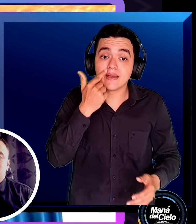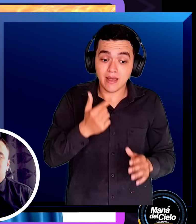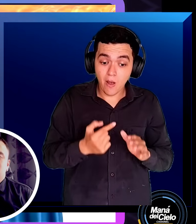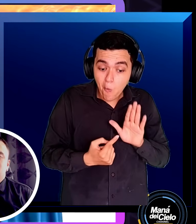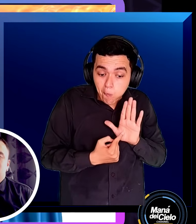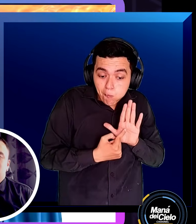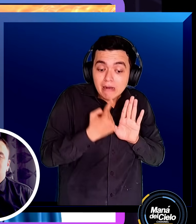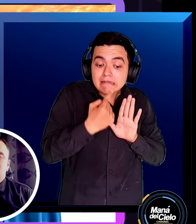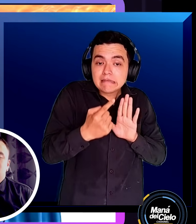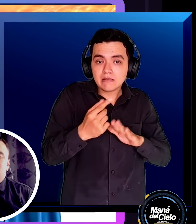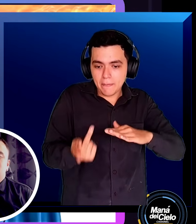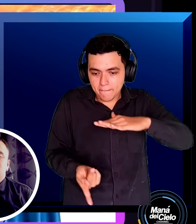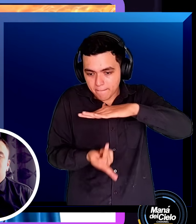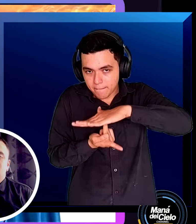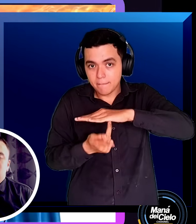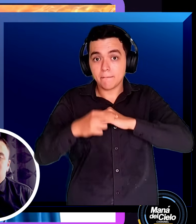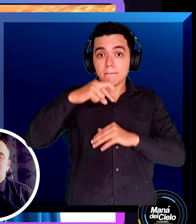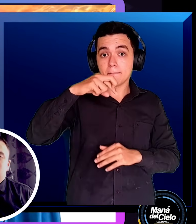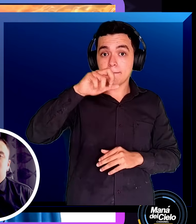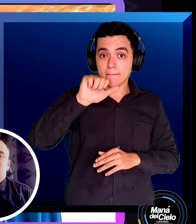Y cuando Jesús les dijo,